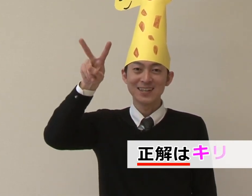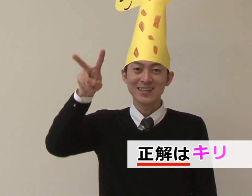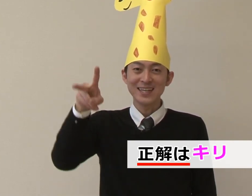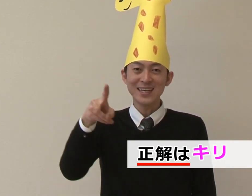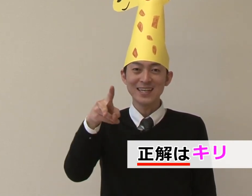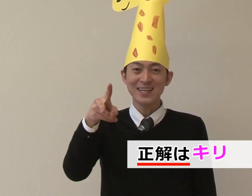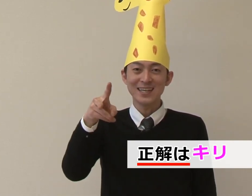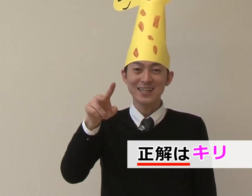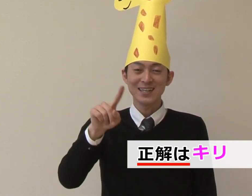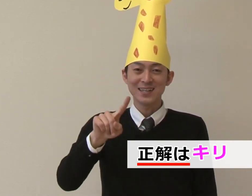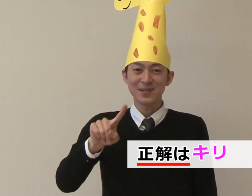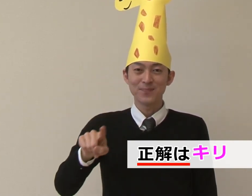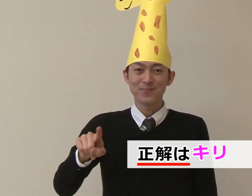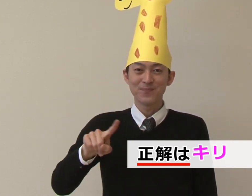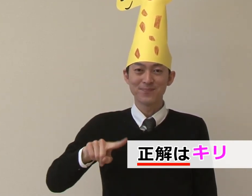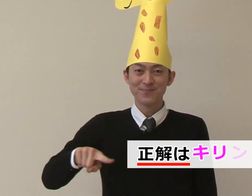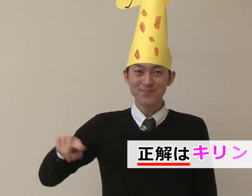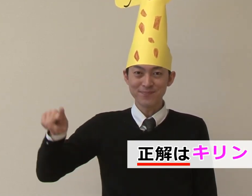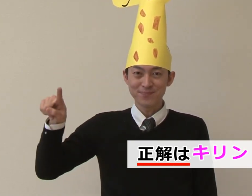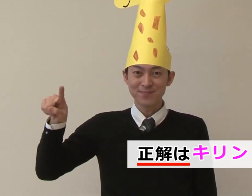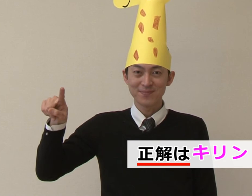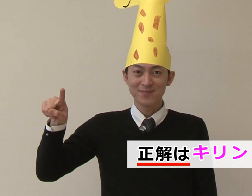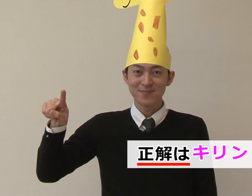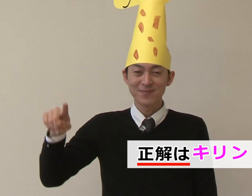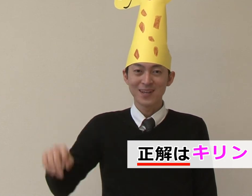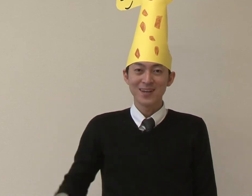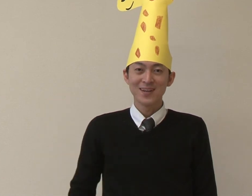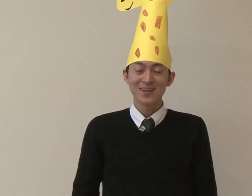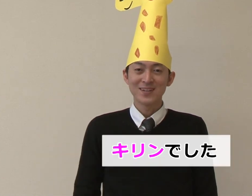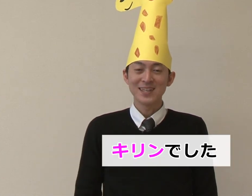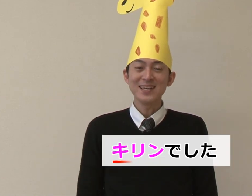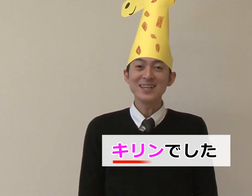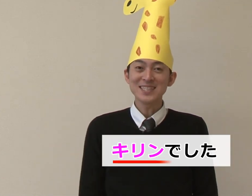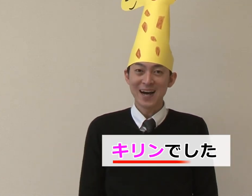り、ん、キリンでした。